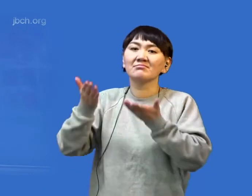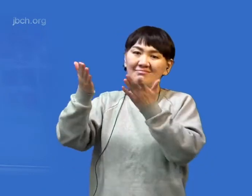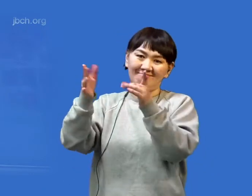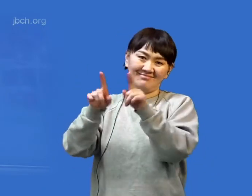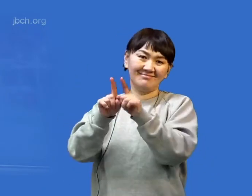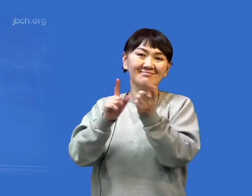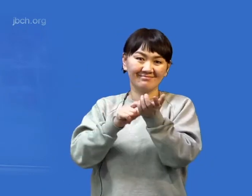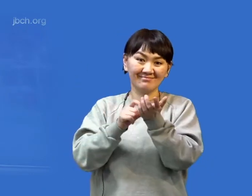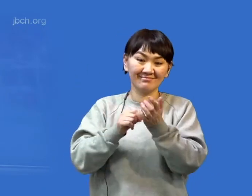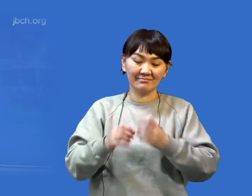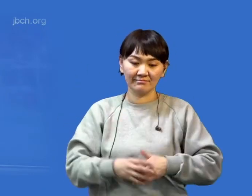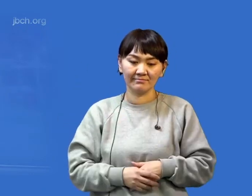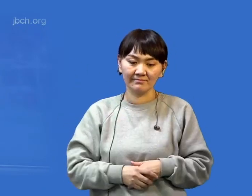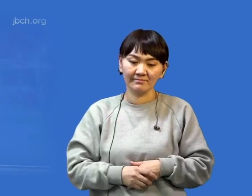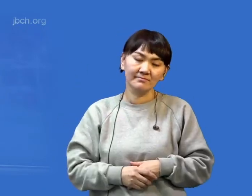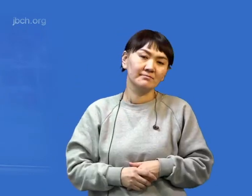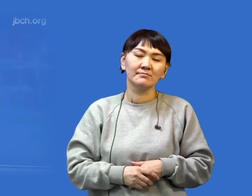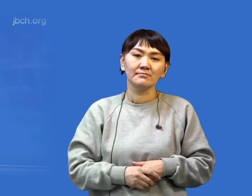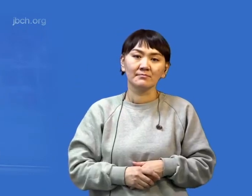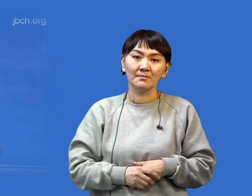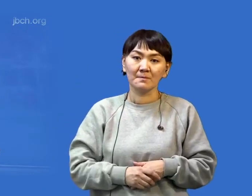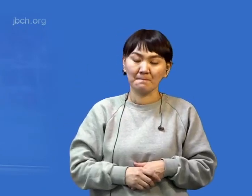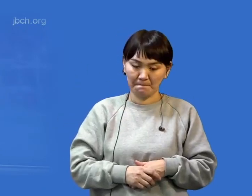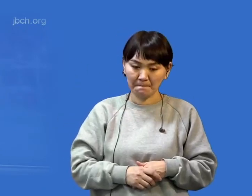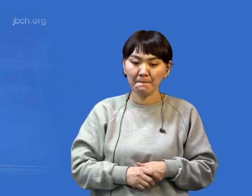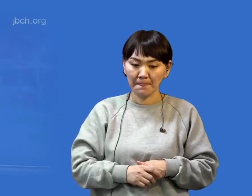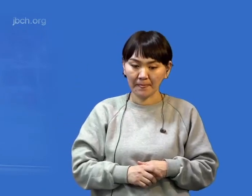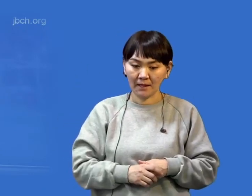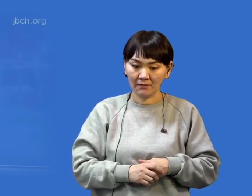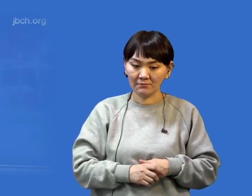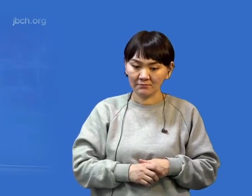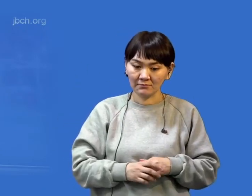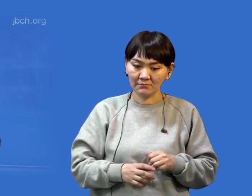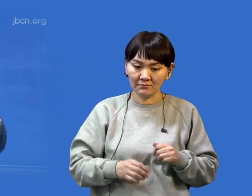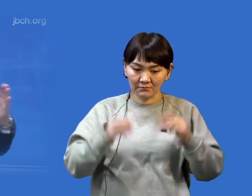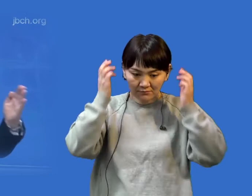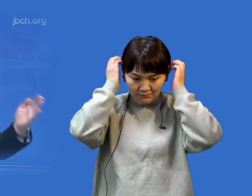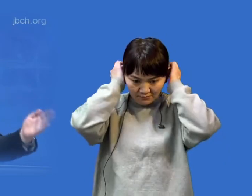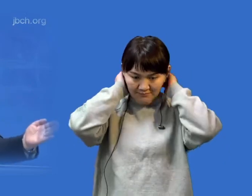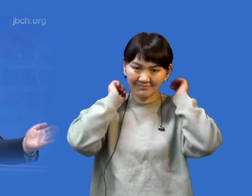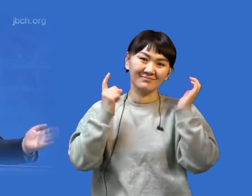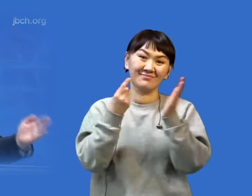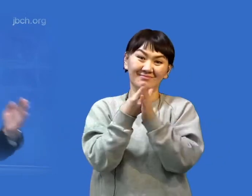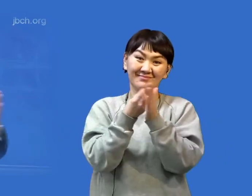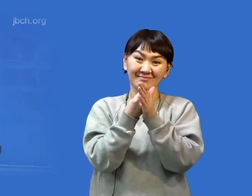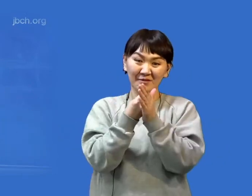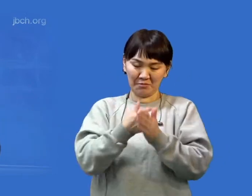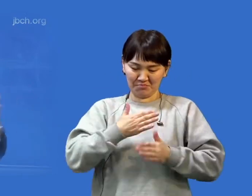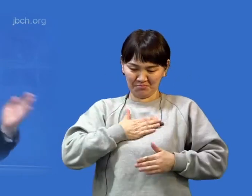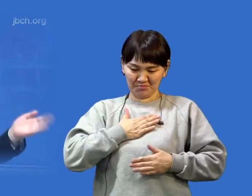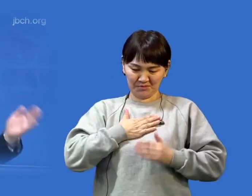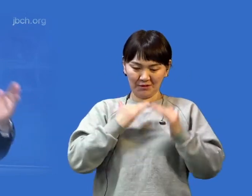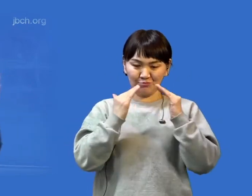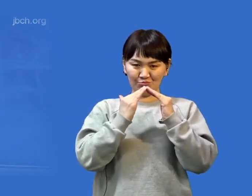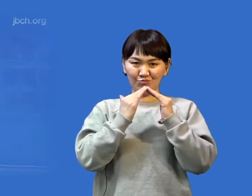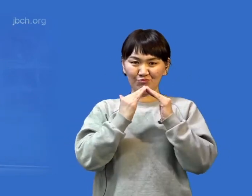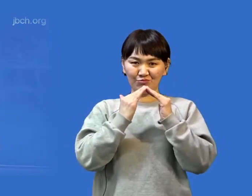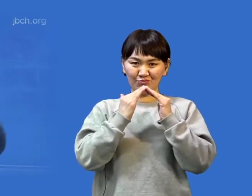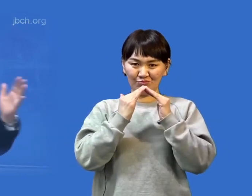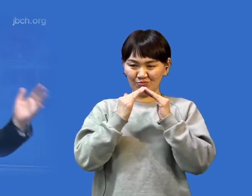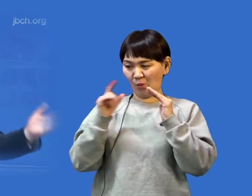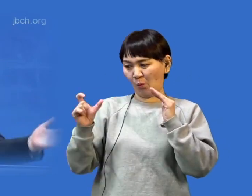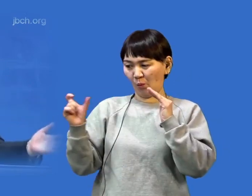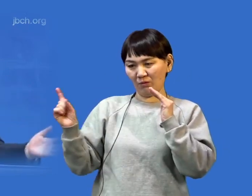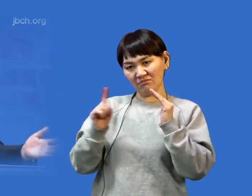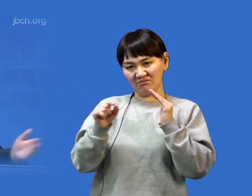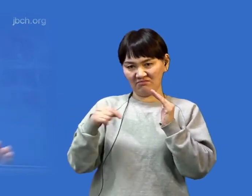Энэ гэр жигсэн миний гэр нэг худалдаад авах юм бол одоо тэр эрхийг нь шилжүүлдэг үстэй эзэмших хэрэгийг. Тэгээ нээс тэрэн